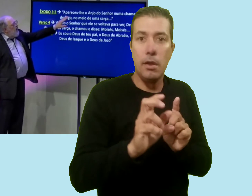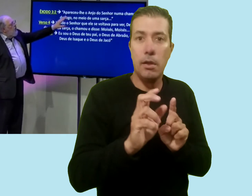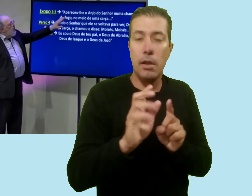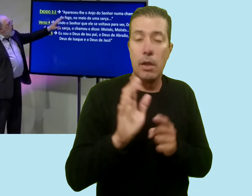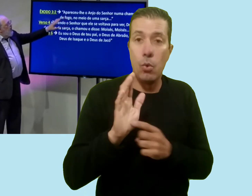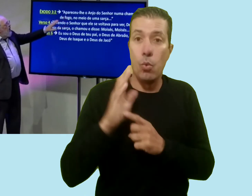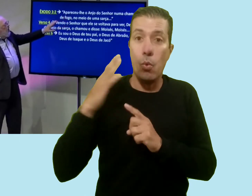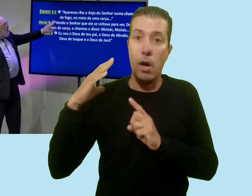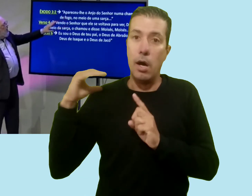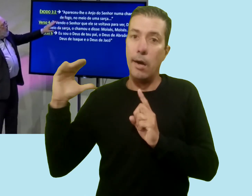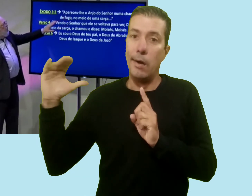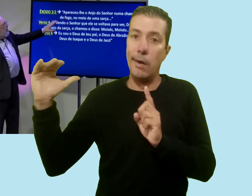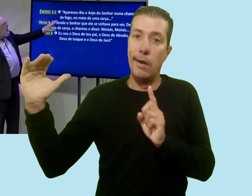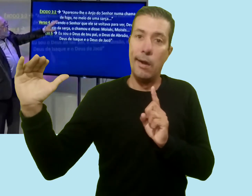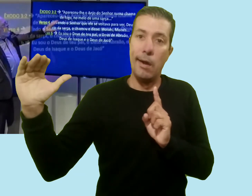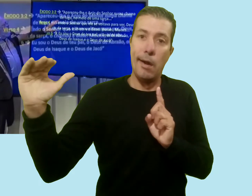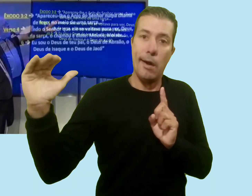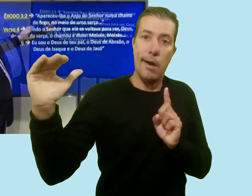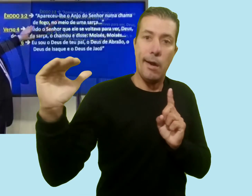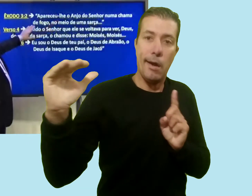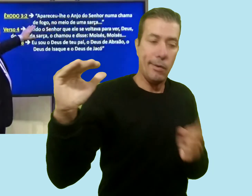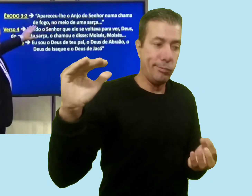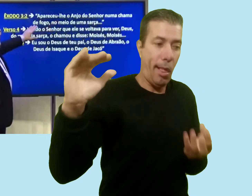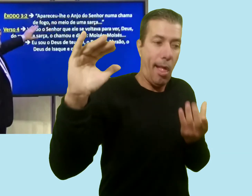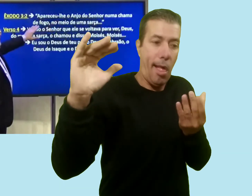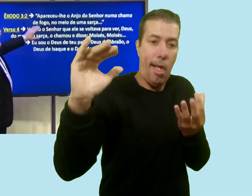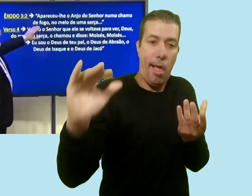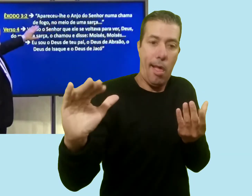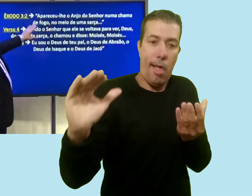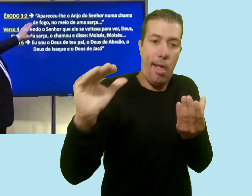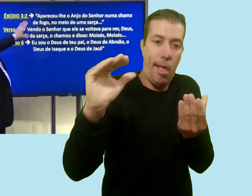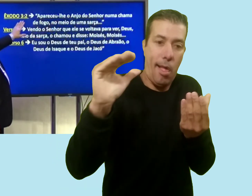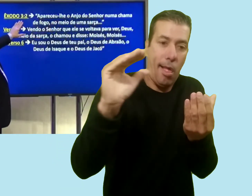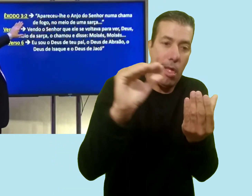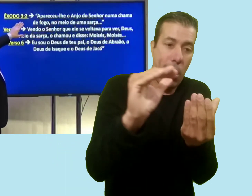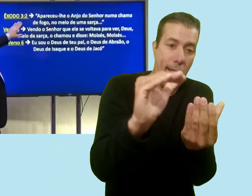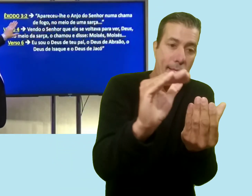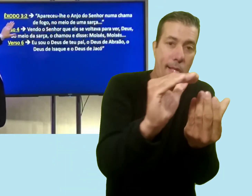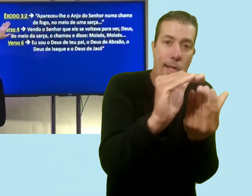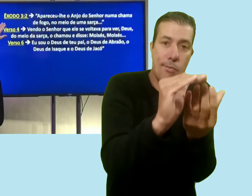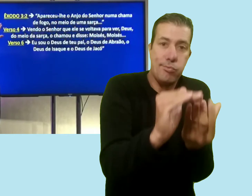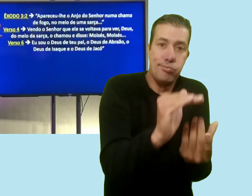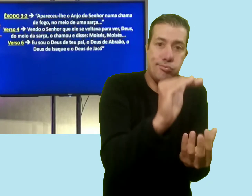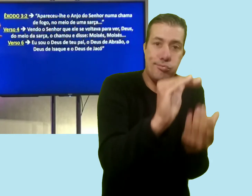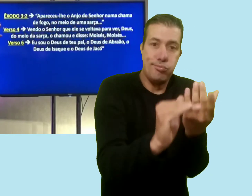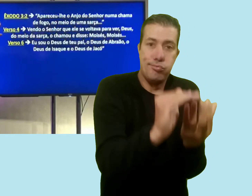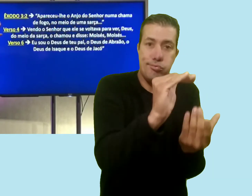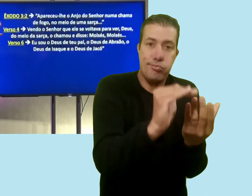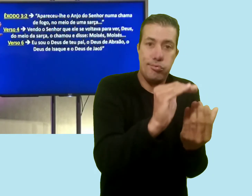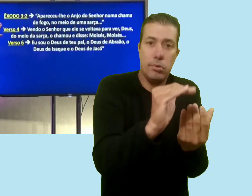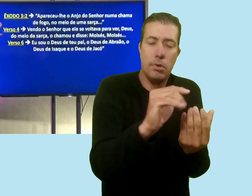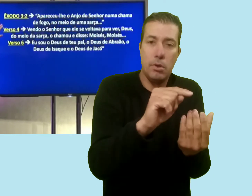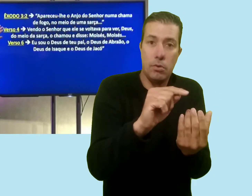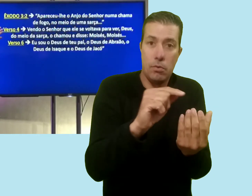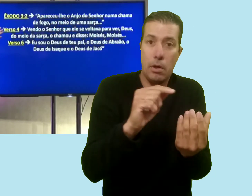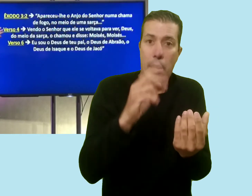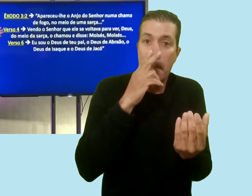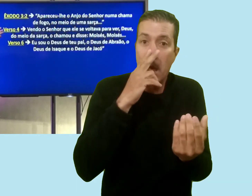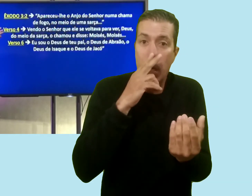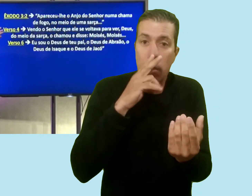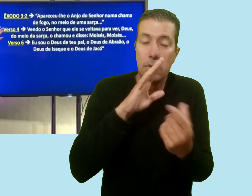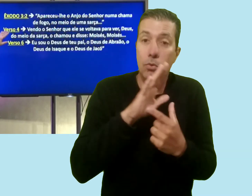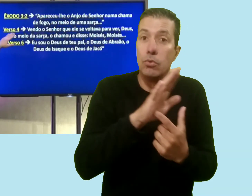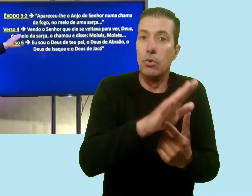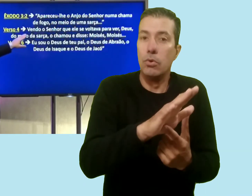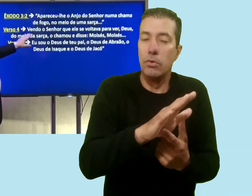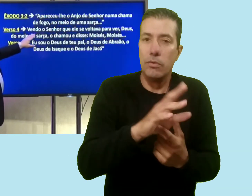Apareceu-lhe o anjo do Senhor numa chama de fogo, no meio de uma sarça, diz o verso 2 do capítulo 3 de Êxodo. O verso 4